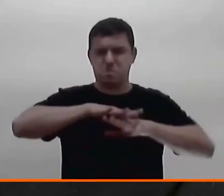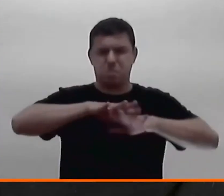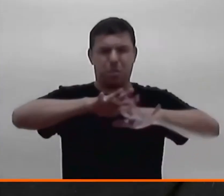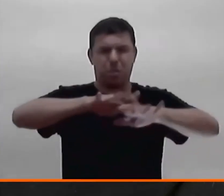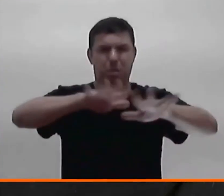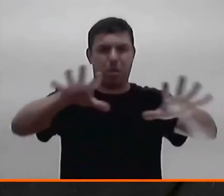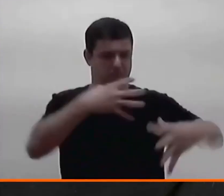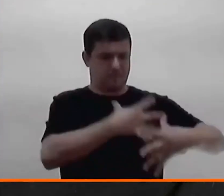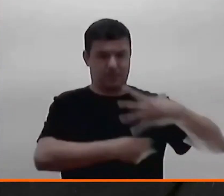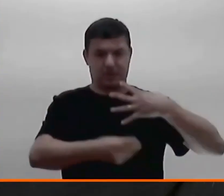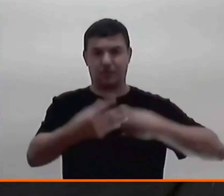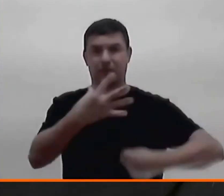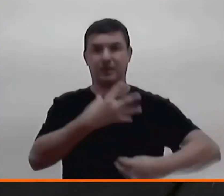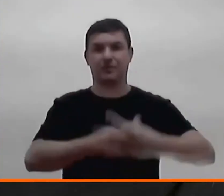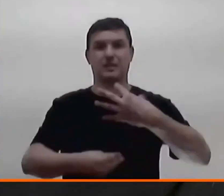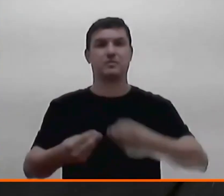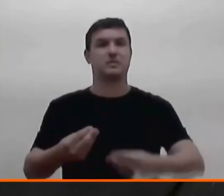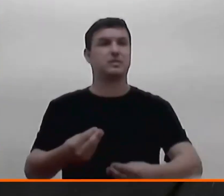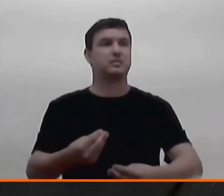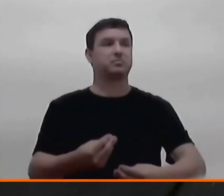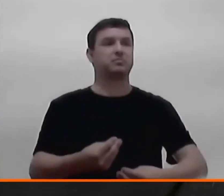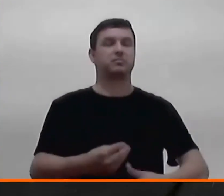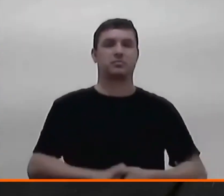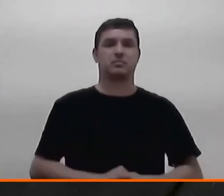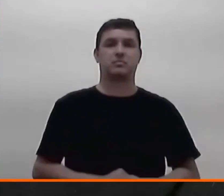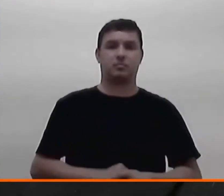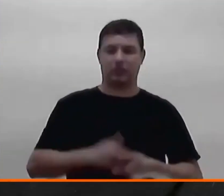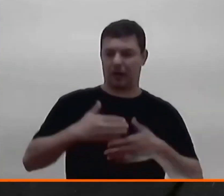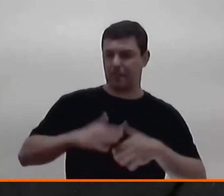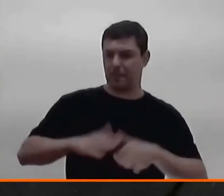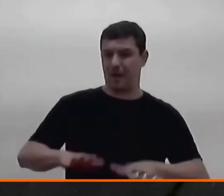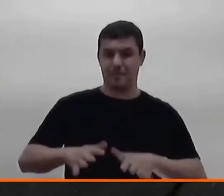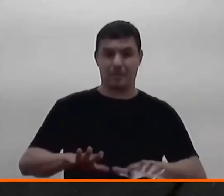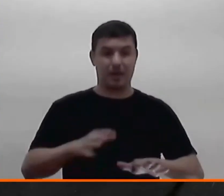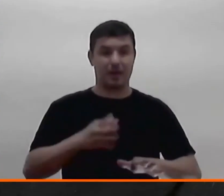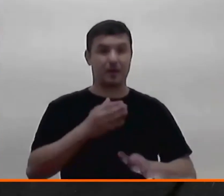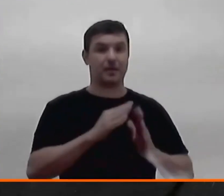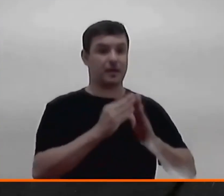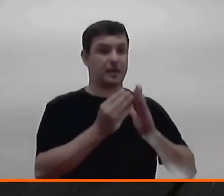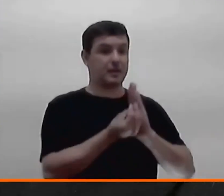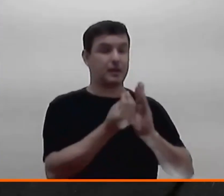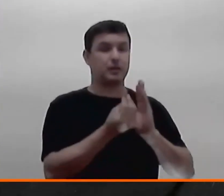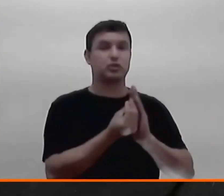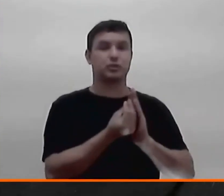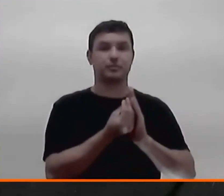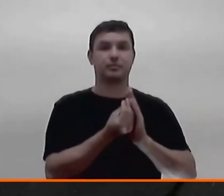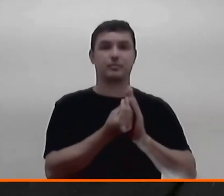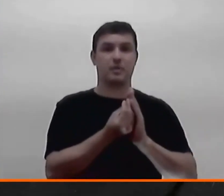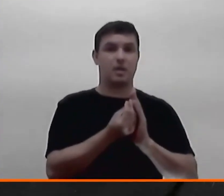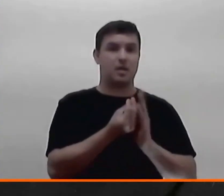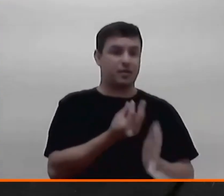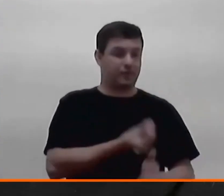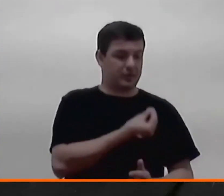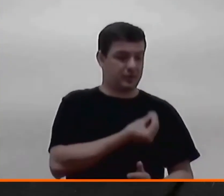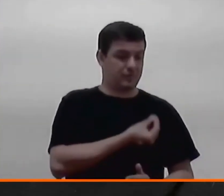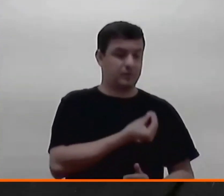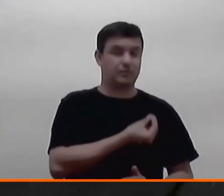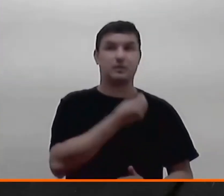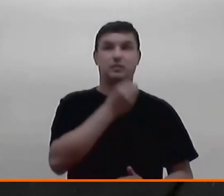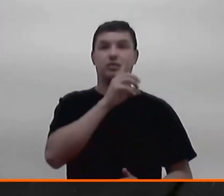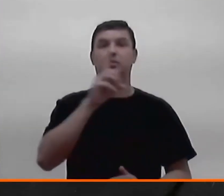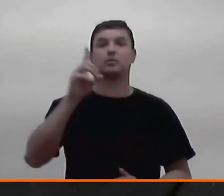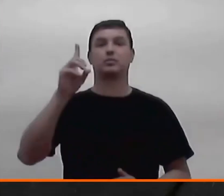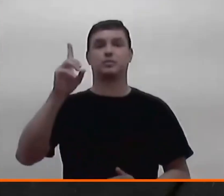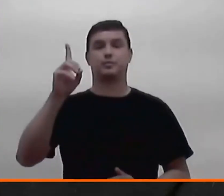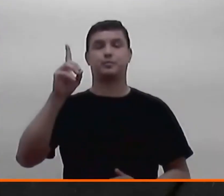igreja precisa produzir milhares e milhares. Esse é o primeiro ponto. O segundo é que